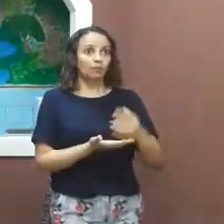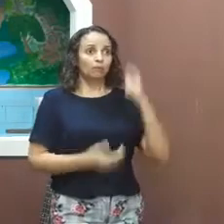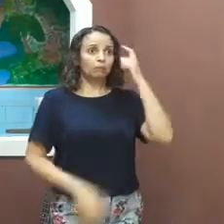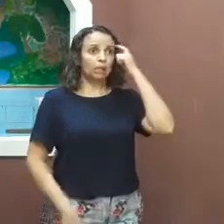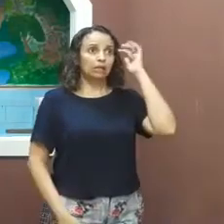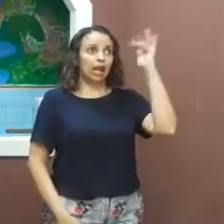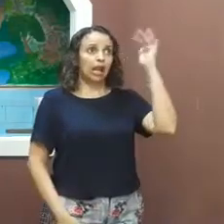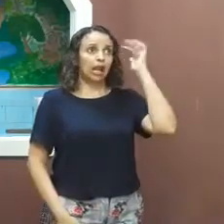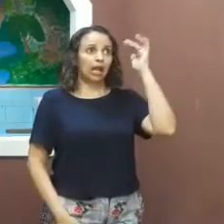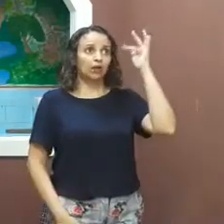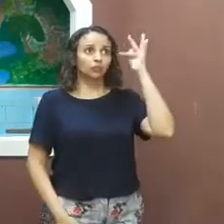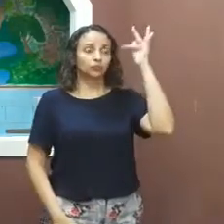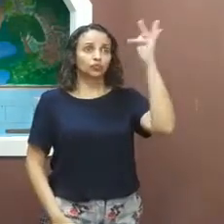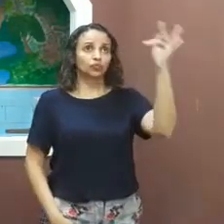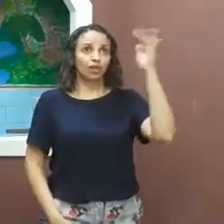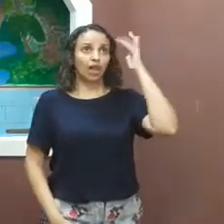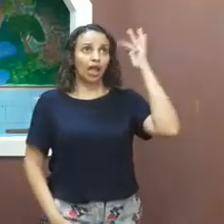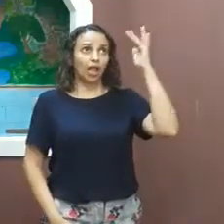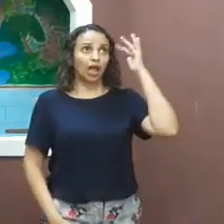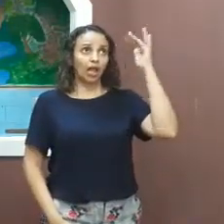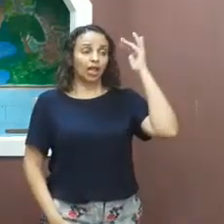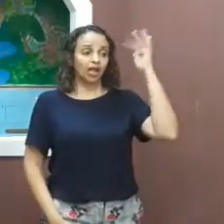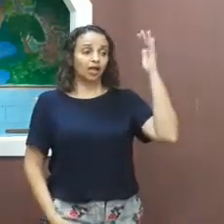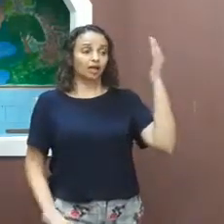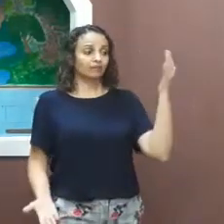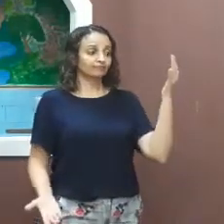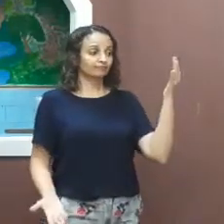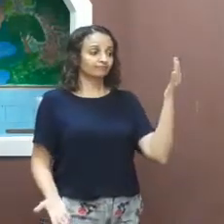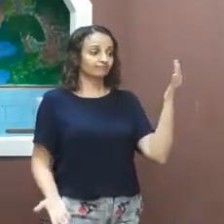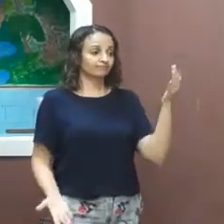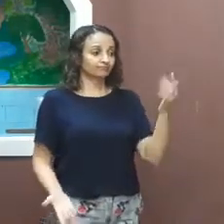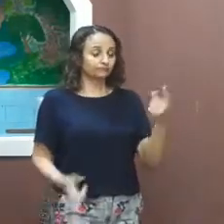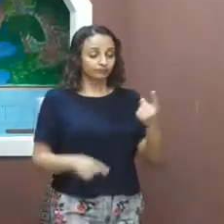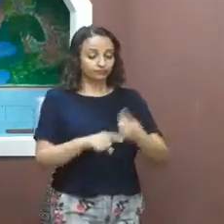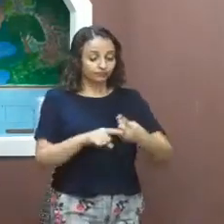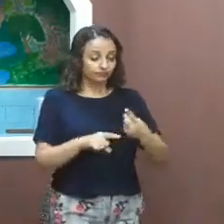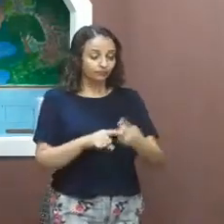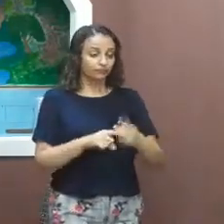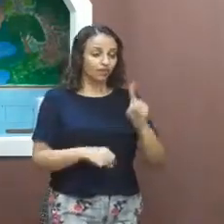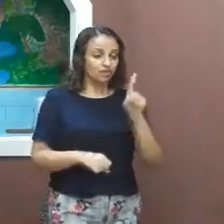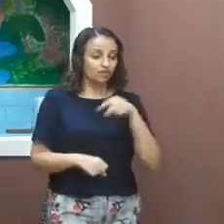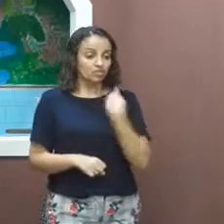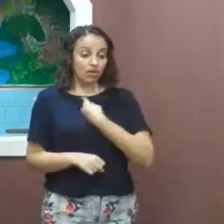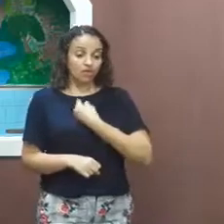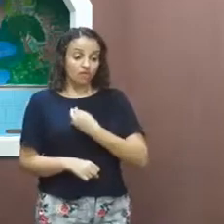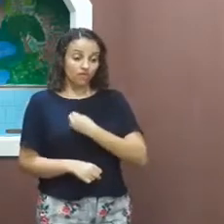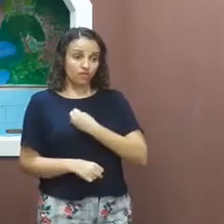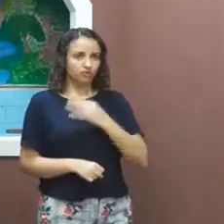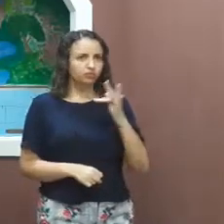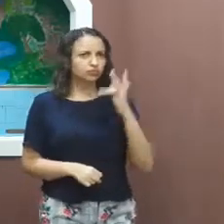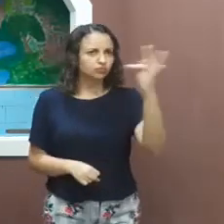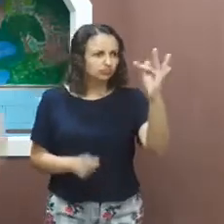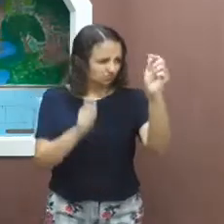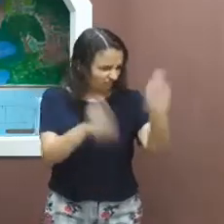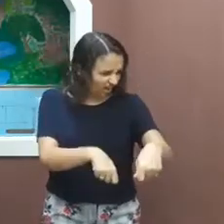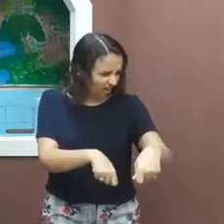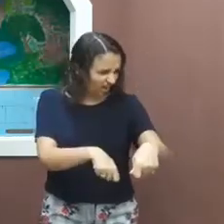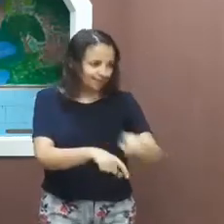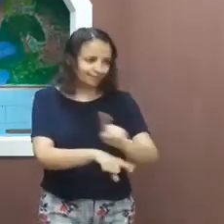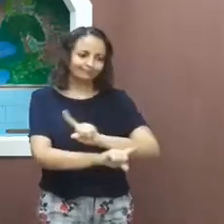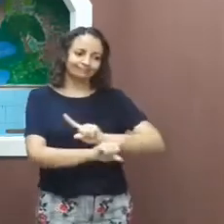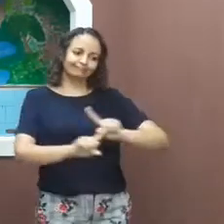nossa cabeça? O futuro. Só que aí existe um problema sério, porque a gente não vive o futuro, porque o futuro não existe. E a